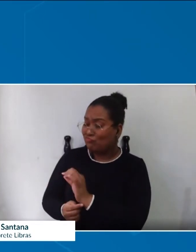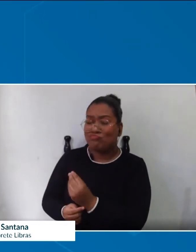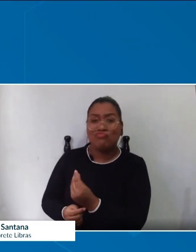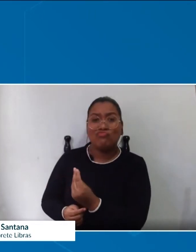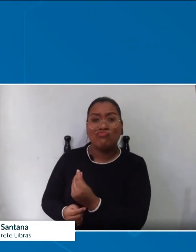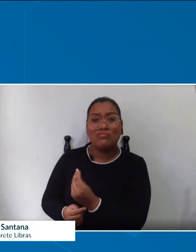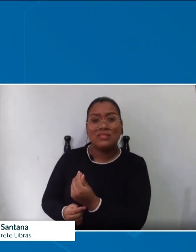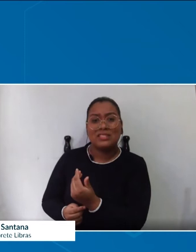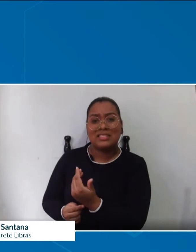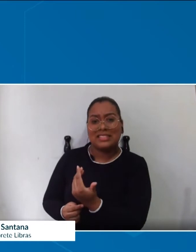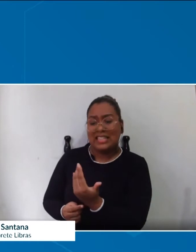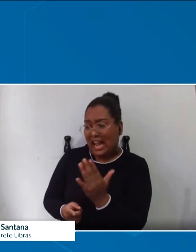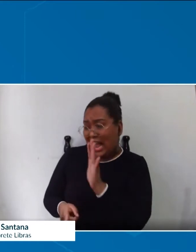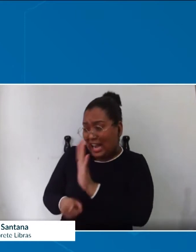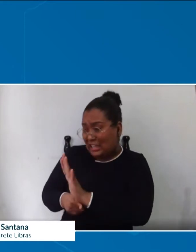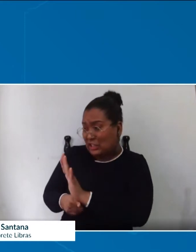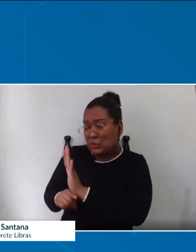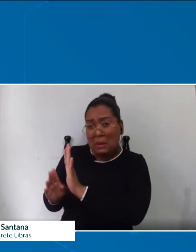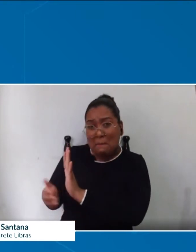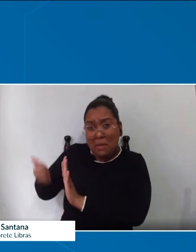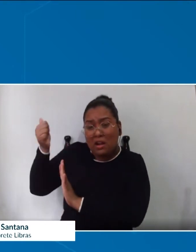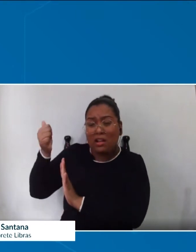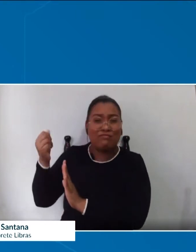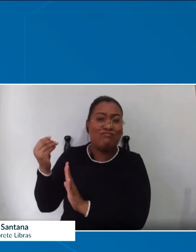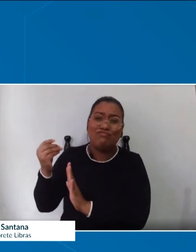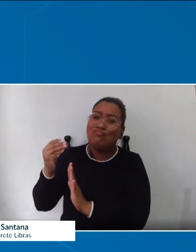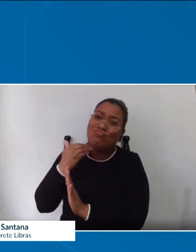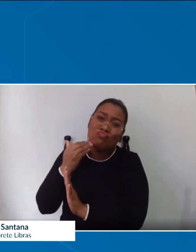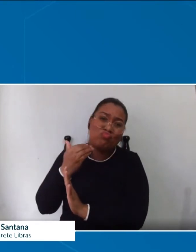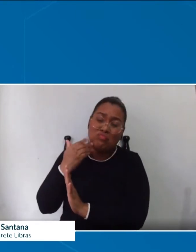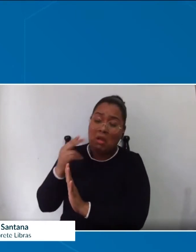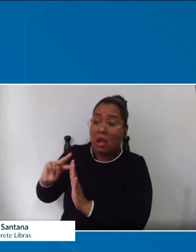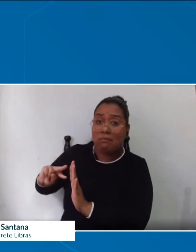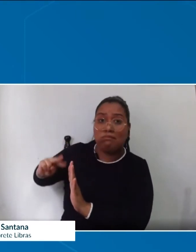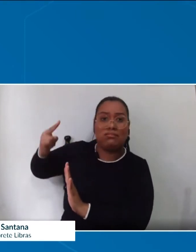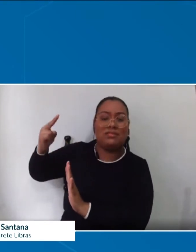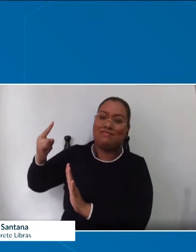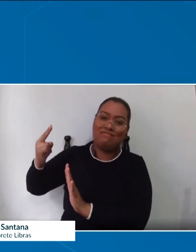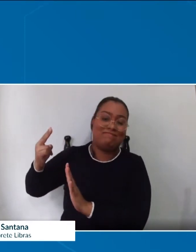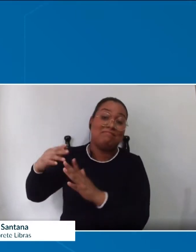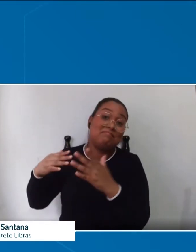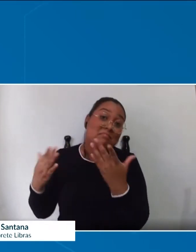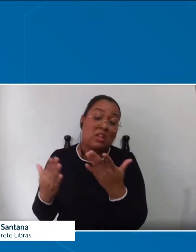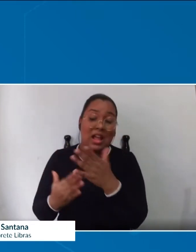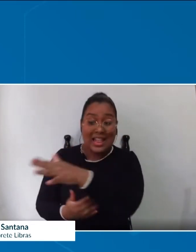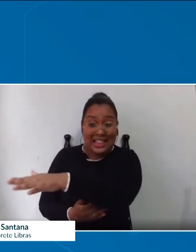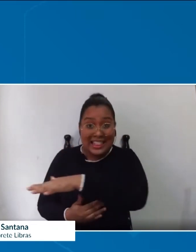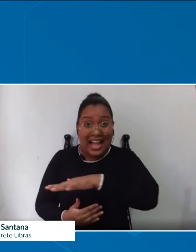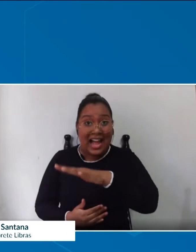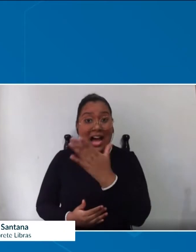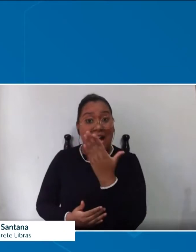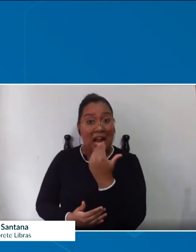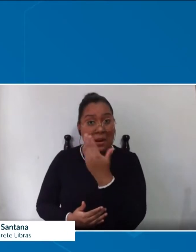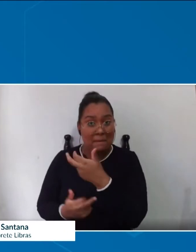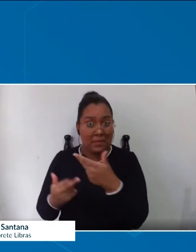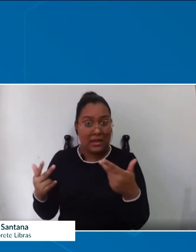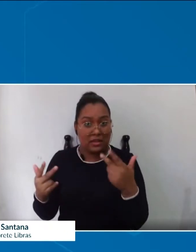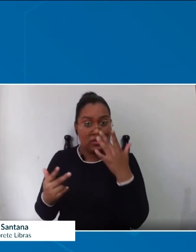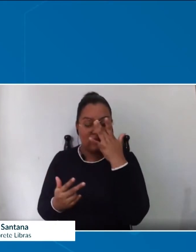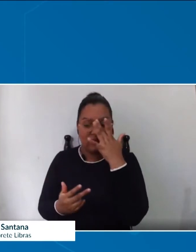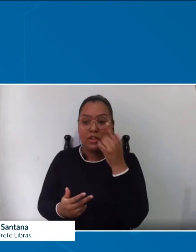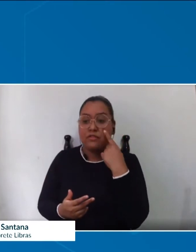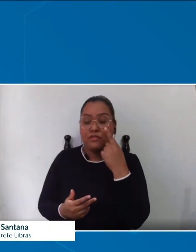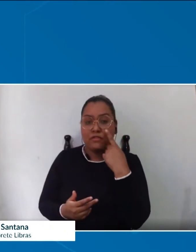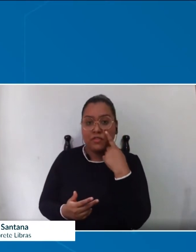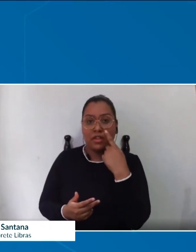dar mais valor a esse produto. Então, o que nós fazemos na área de alimentos é pegar não só